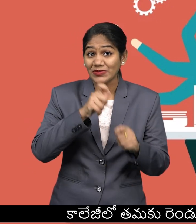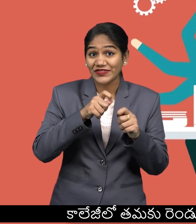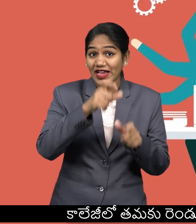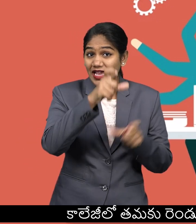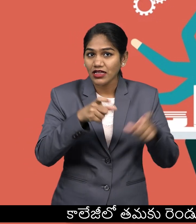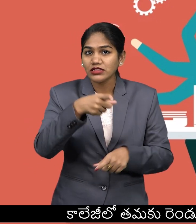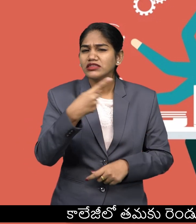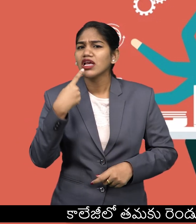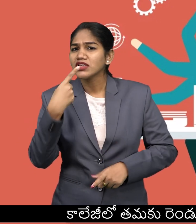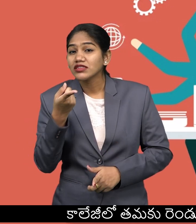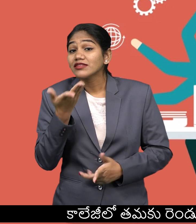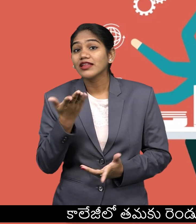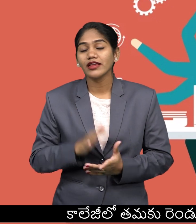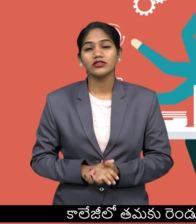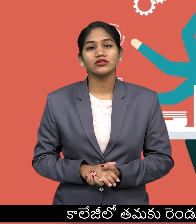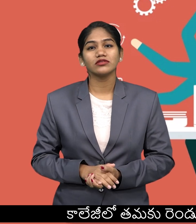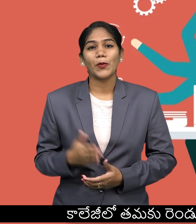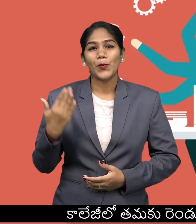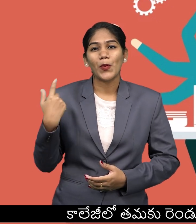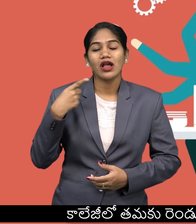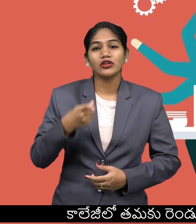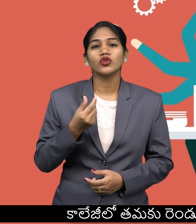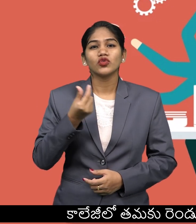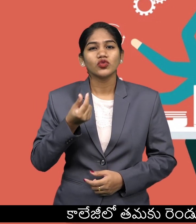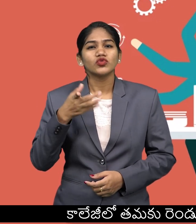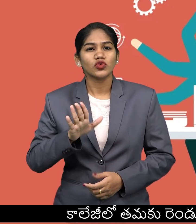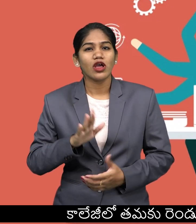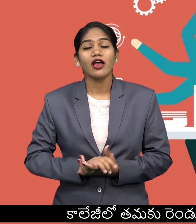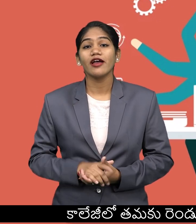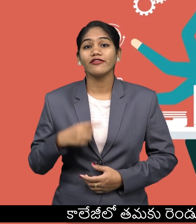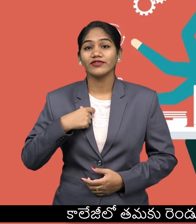కాలేజీలో తమకు 2 జతల ప్యాంట్లు, షర్ట్లు ఉండేవని,